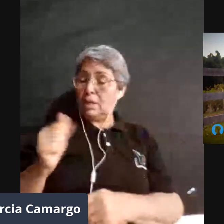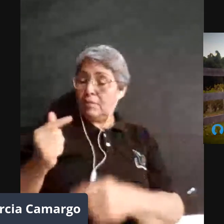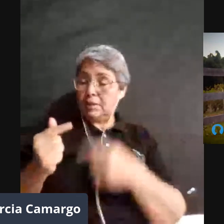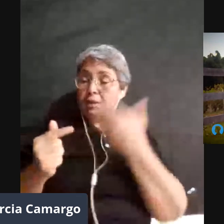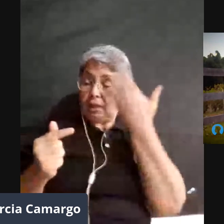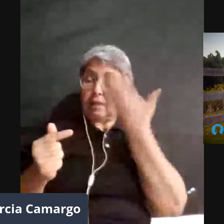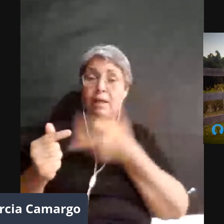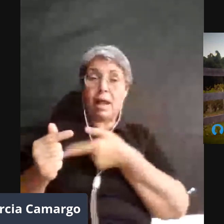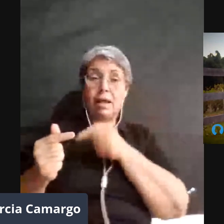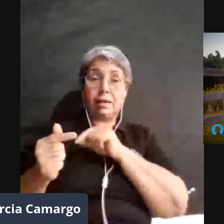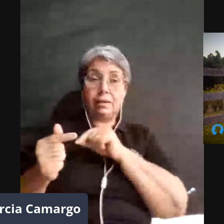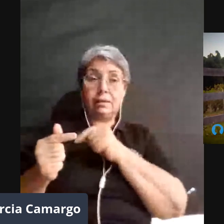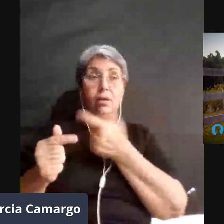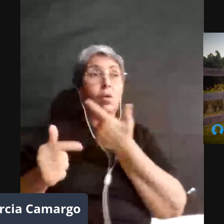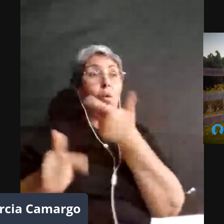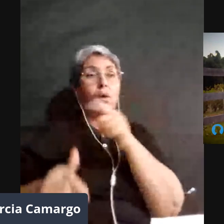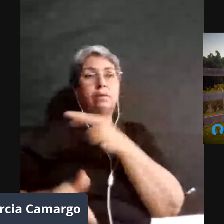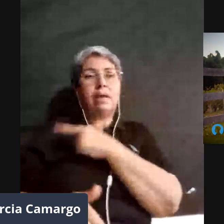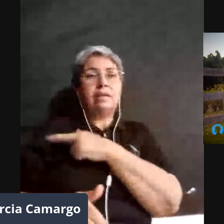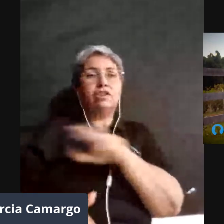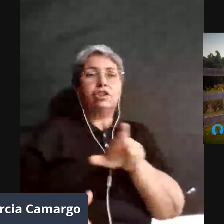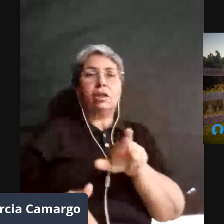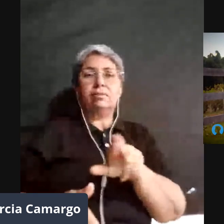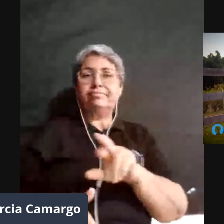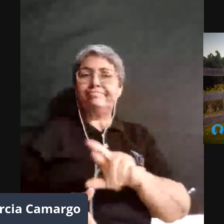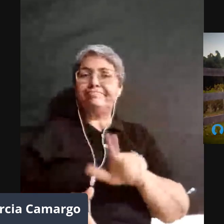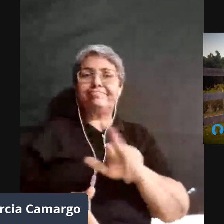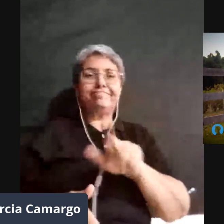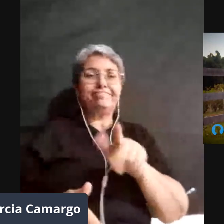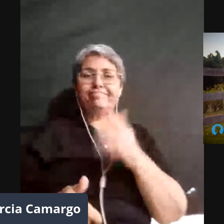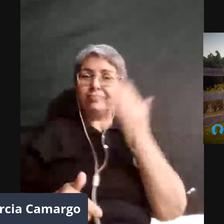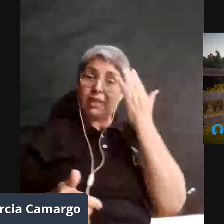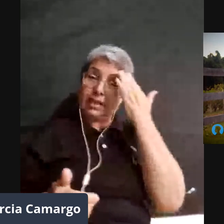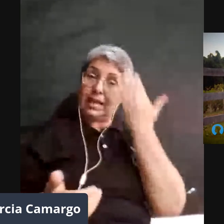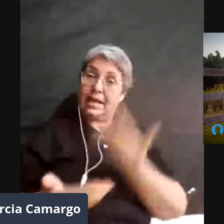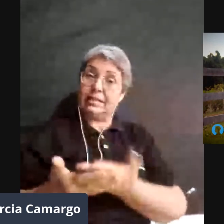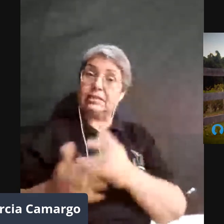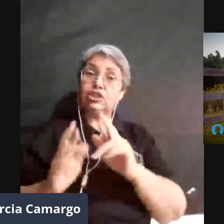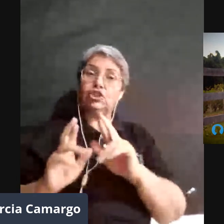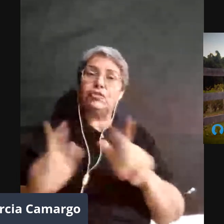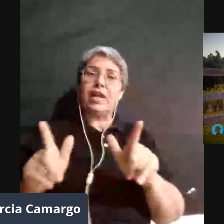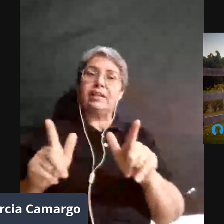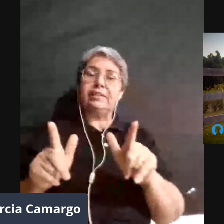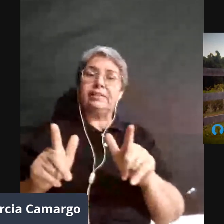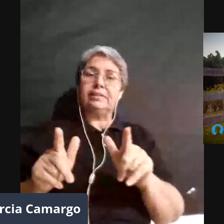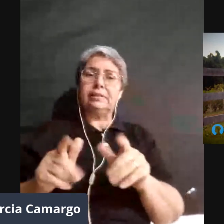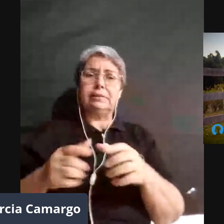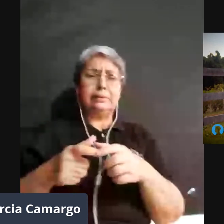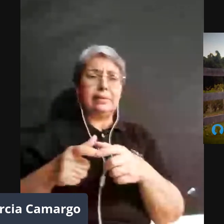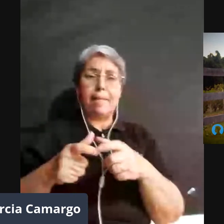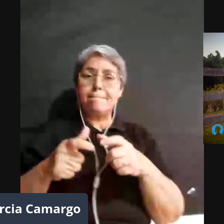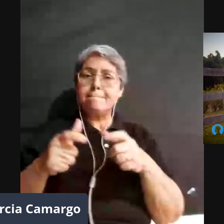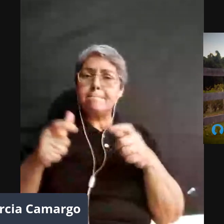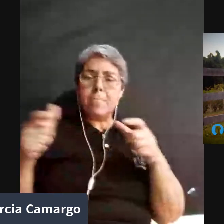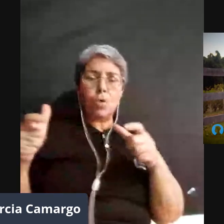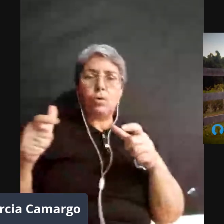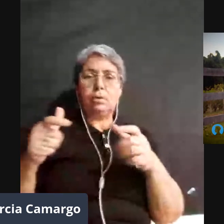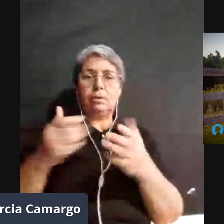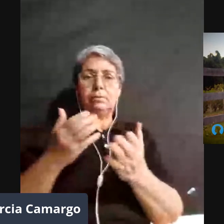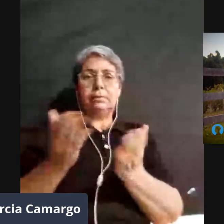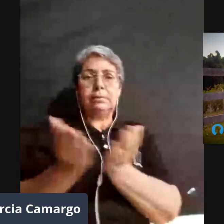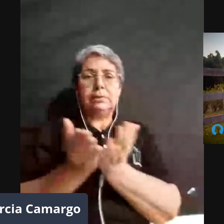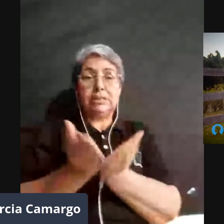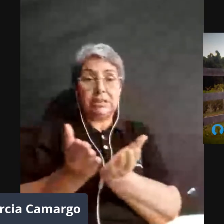as outras religiões. E essa, inclusive, é a razão pela qual a maioria dos cristãos, protestantes e evangélicos, e eu